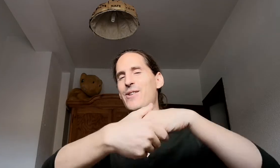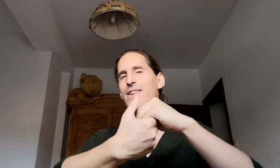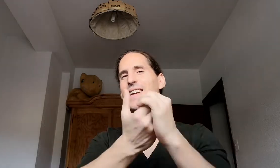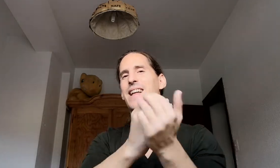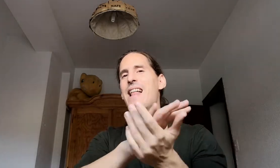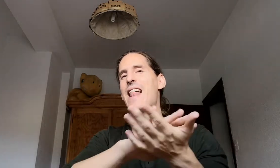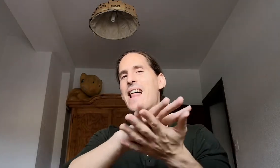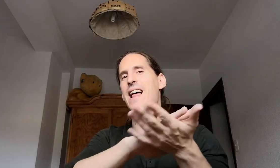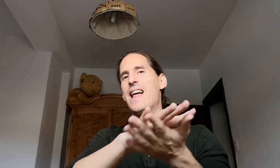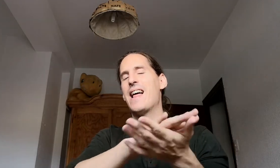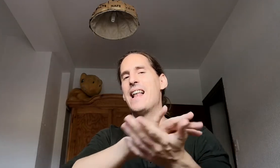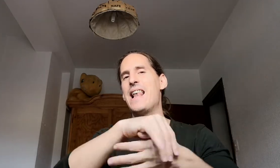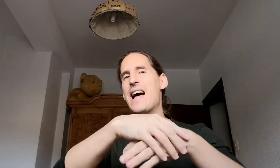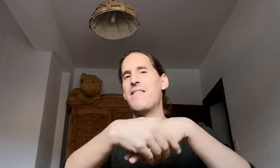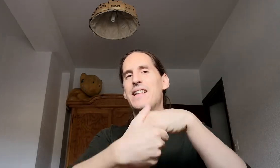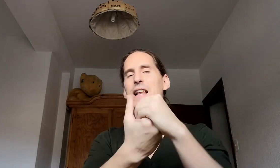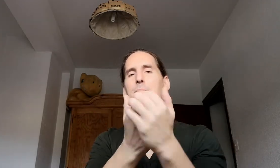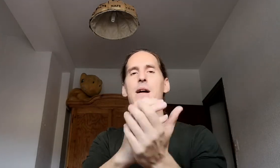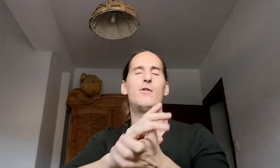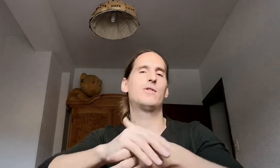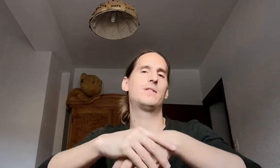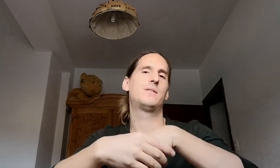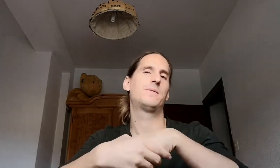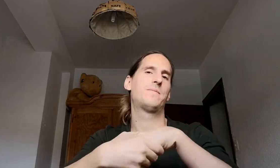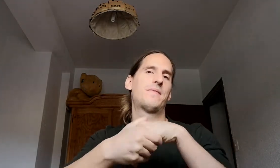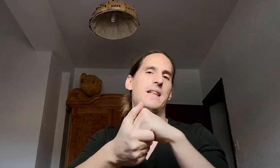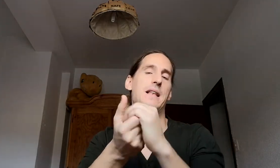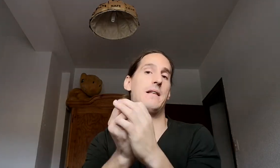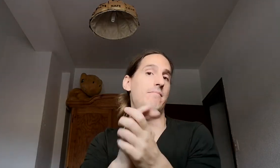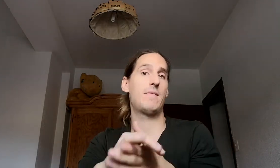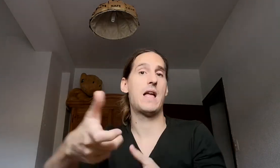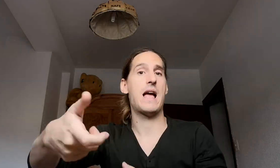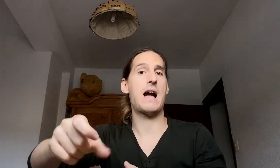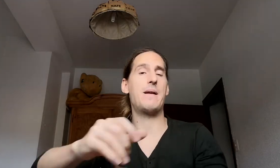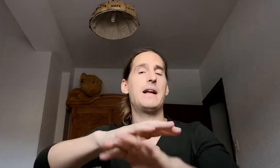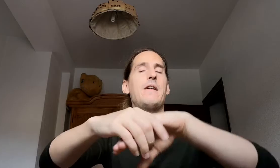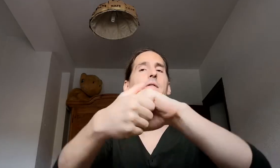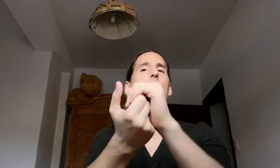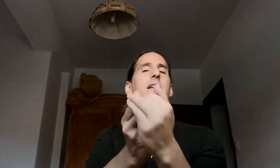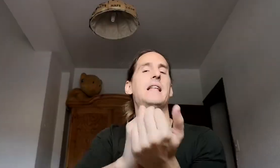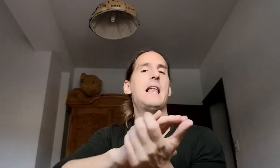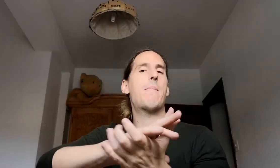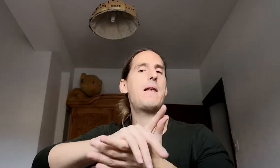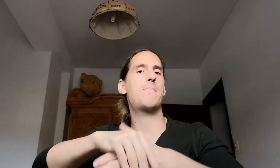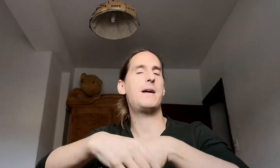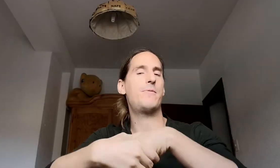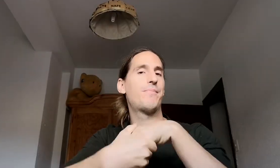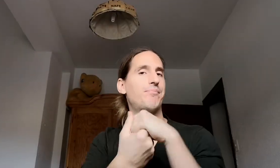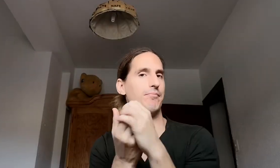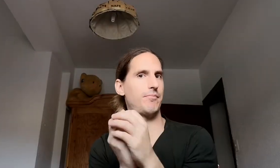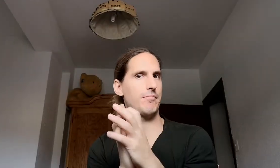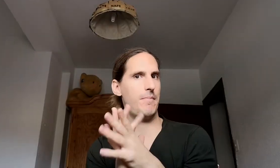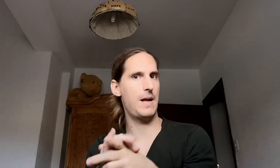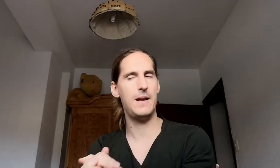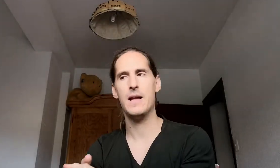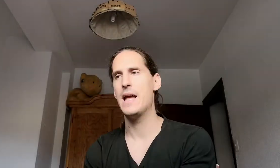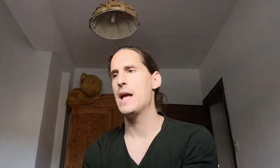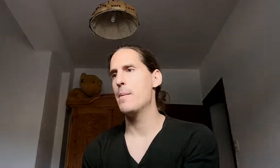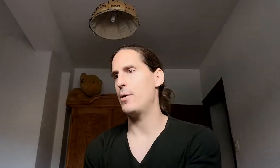manos. Lávate las manos. Abre el grifo y te lavas las manos. ¿Vale?